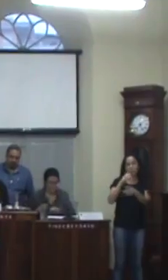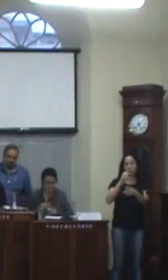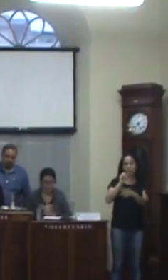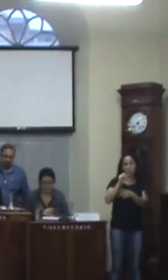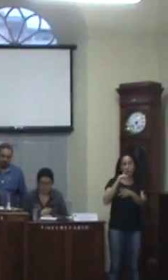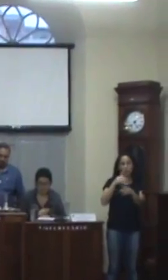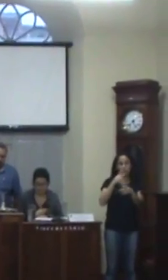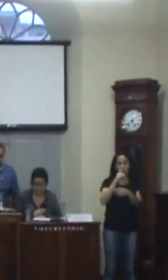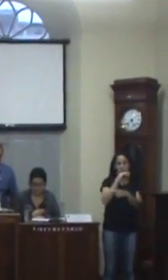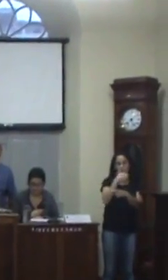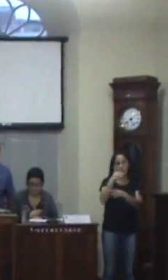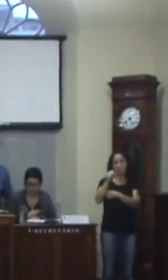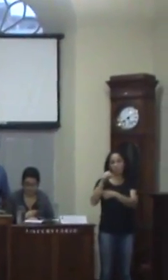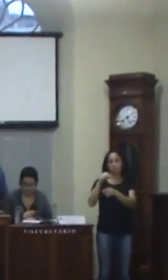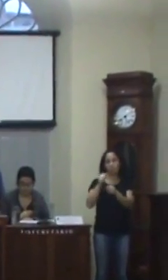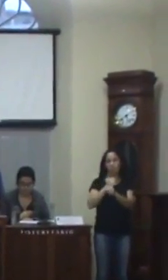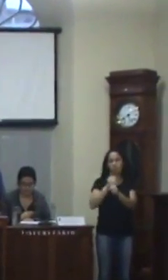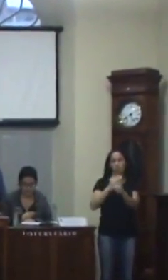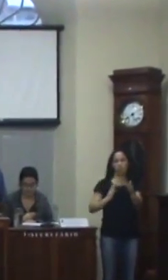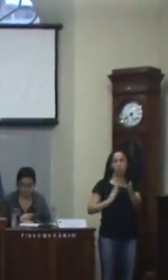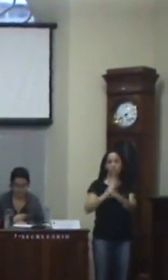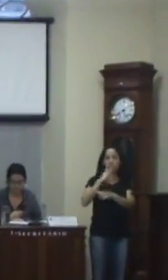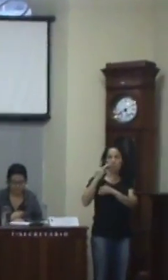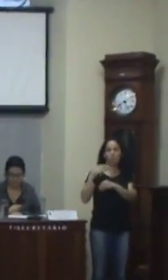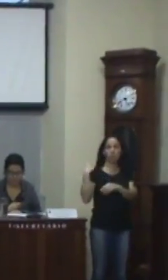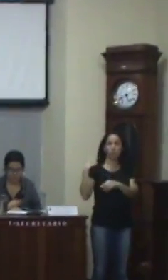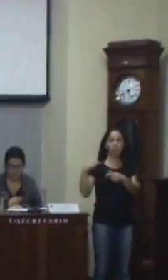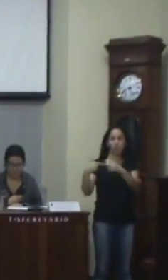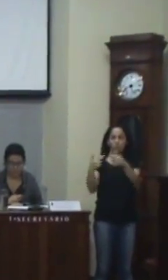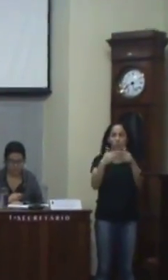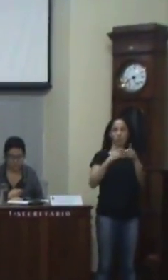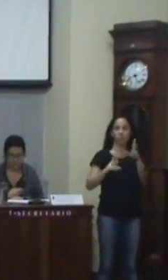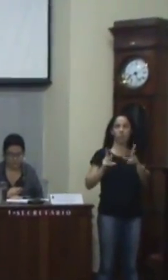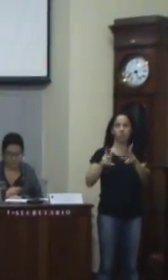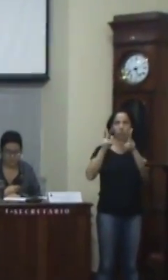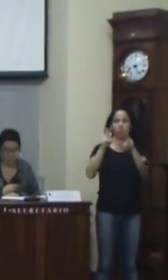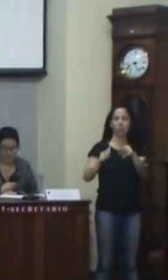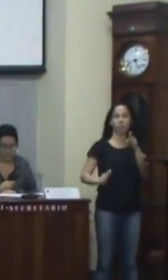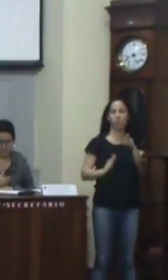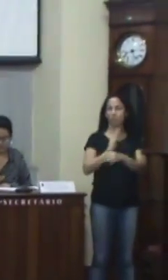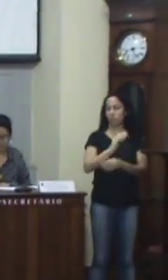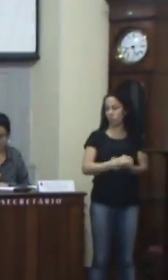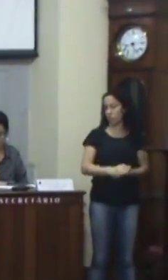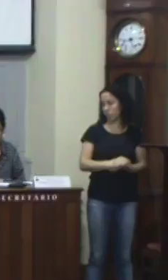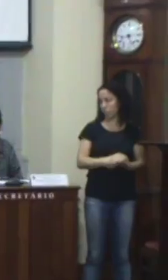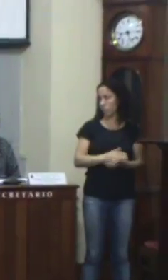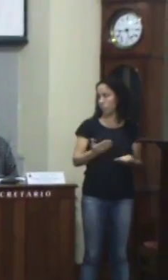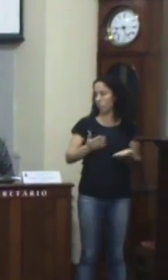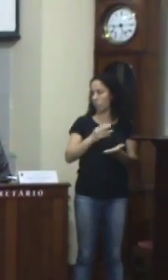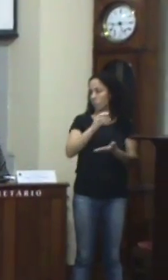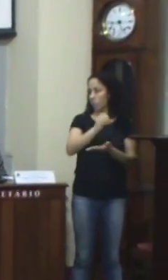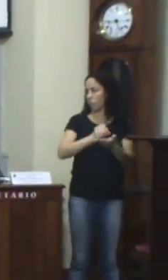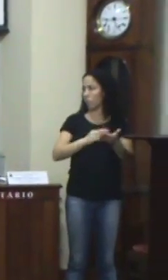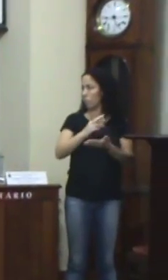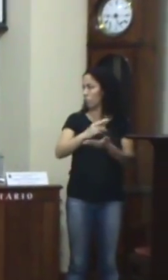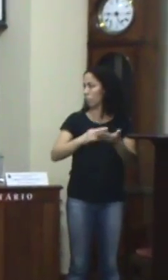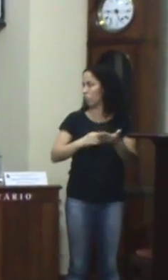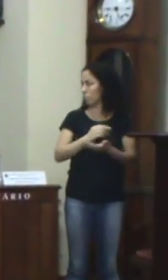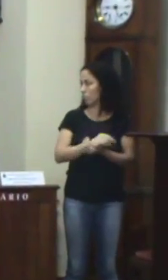ata do dia 18 e aprovação da mesa, vereadores que concordam com a permanência como estão, aprovada. Passando então aos ofícios de